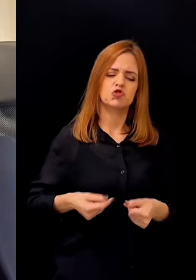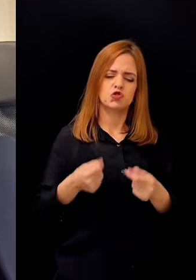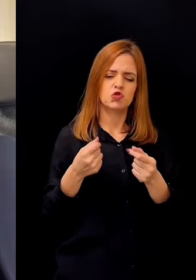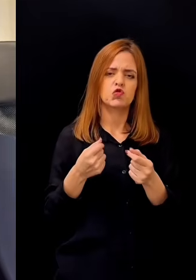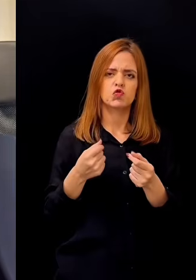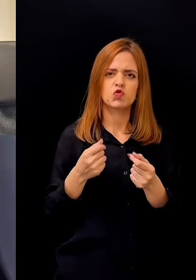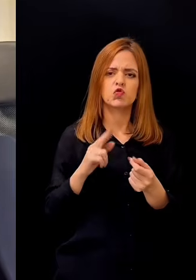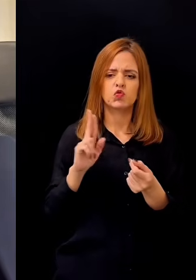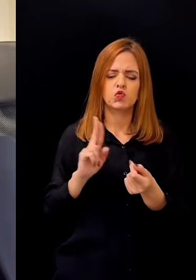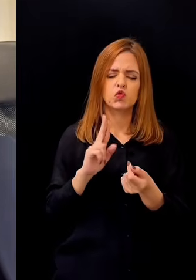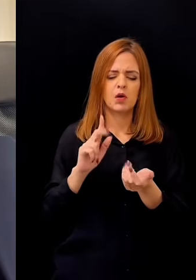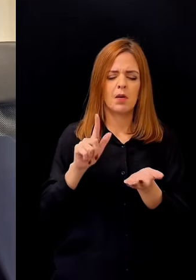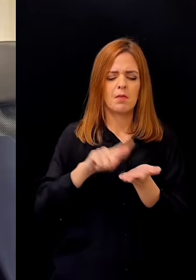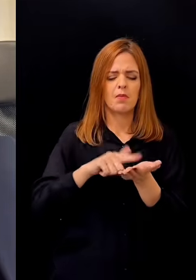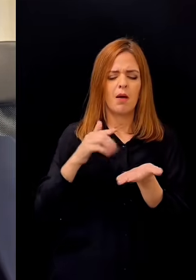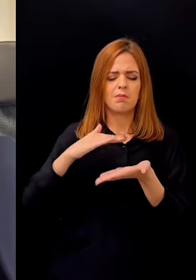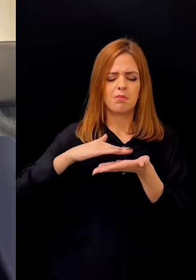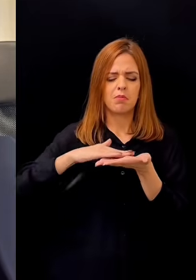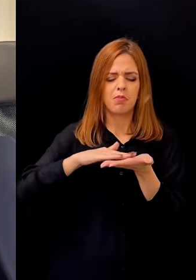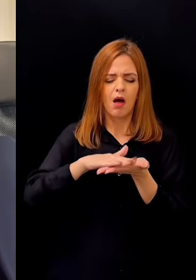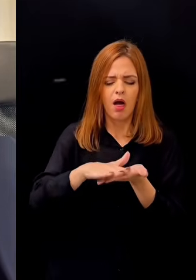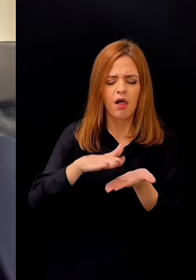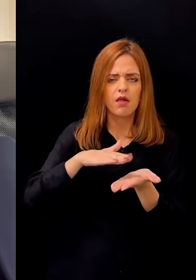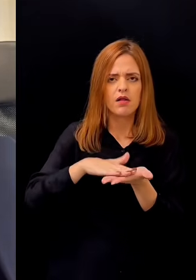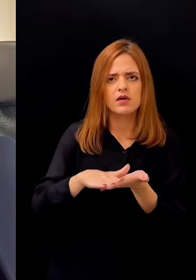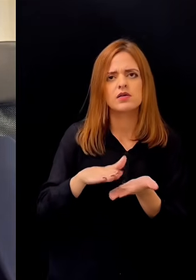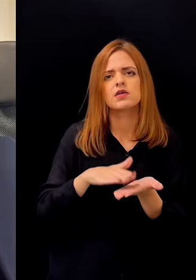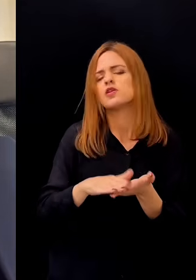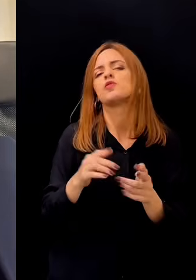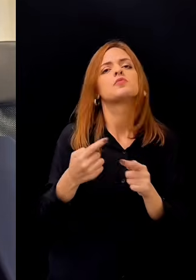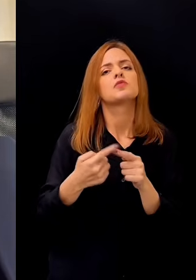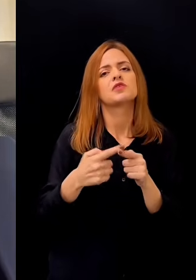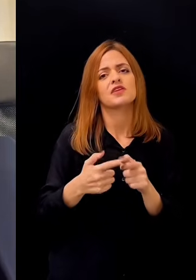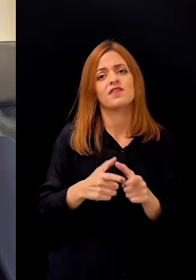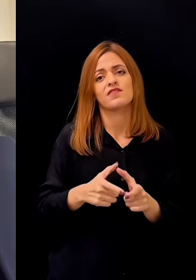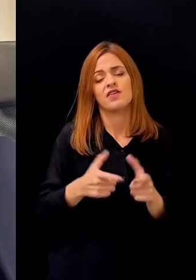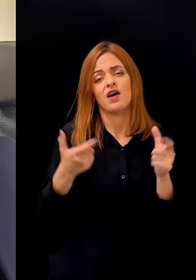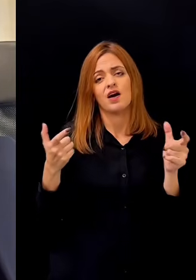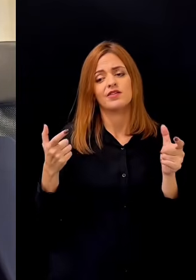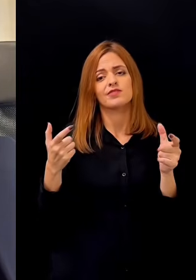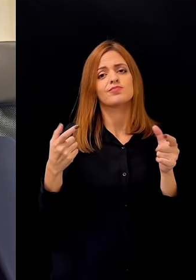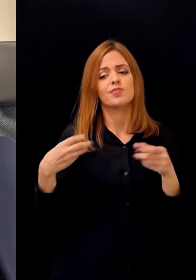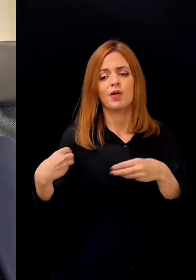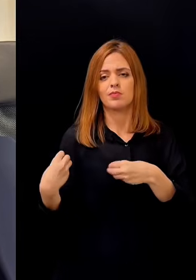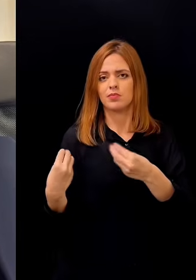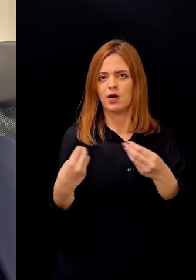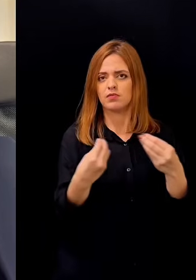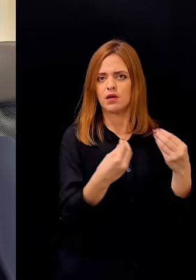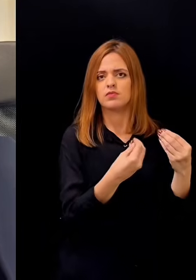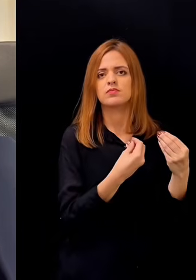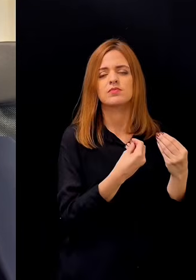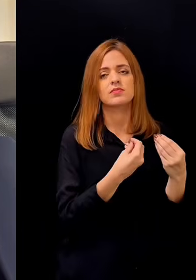vai custar, porque nós vamos fazer muitas apostilas para distribuí-las